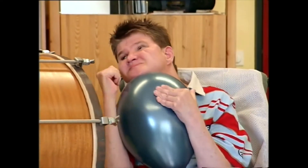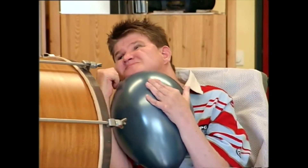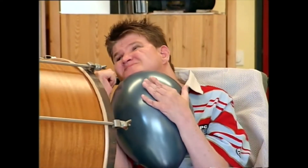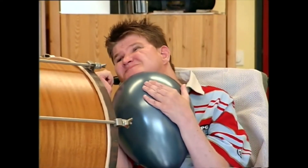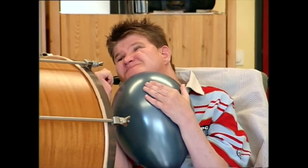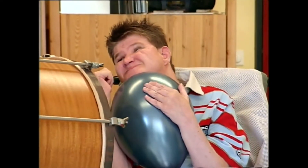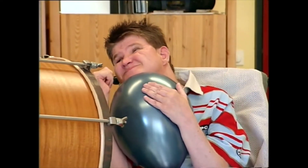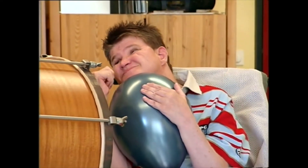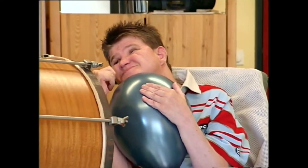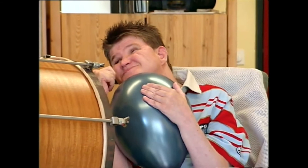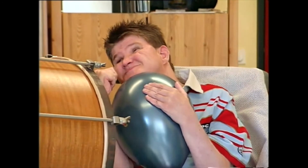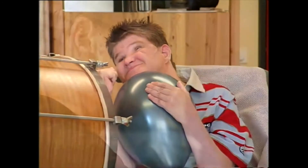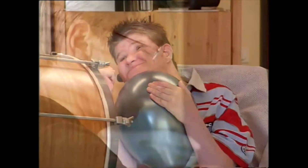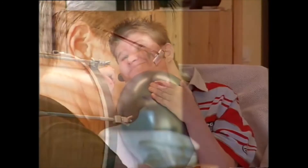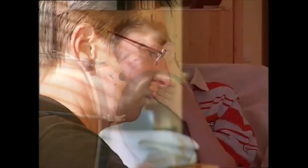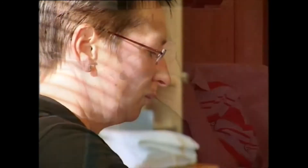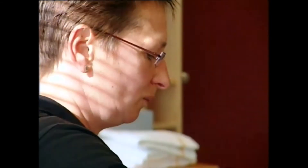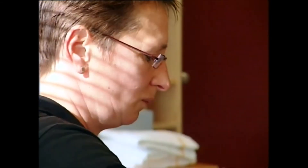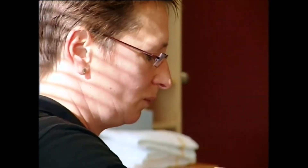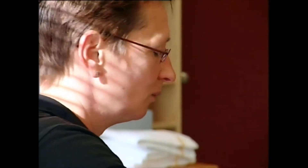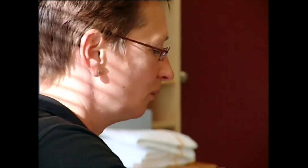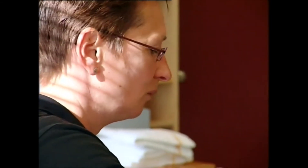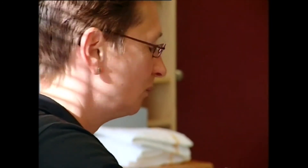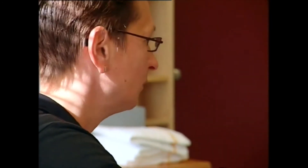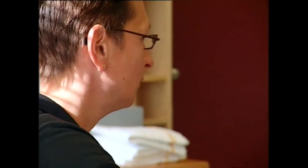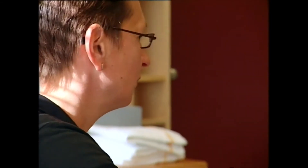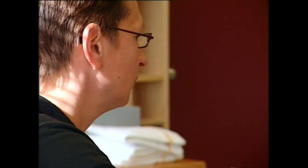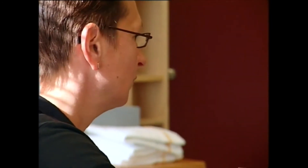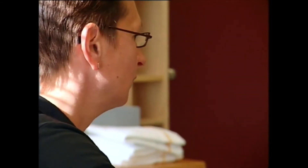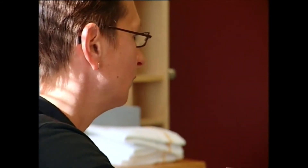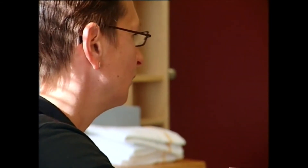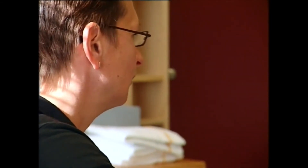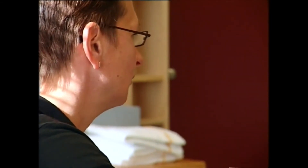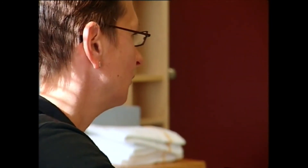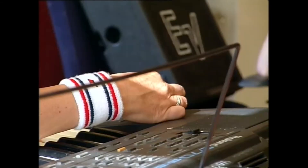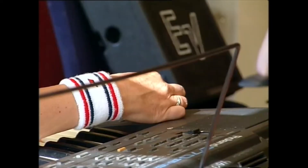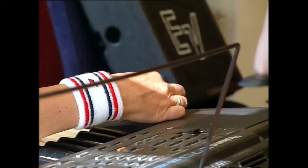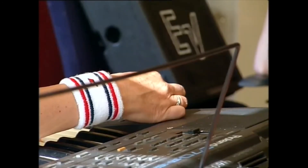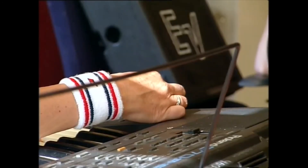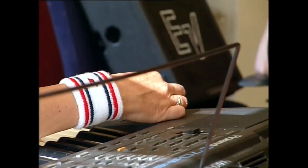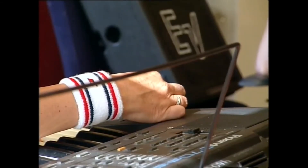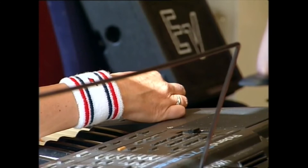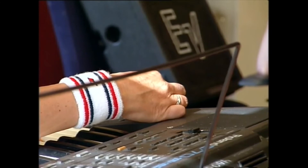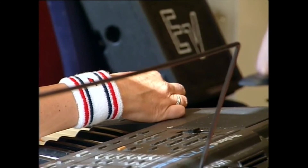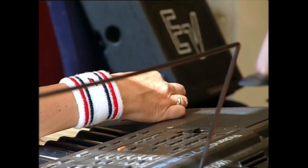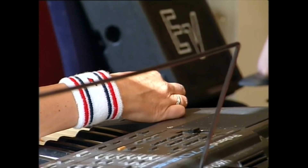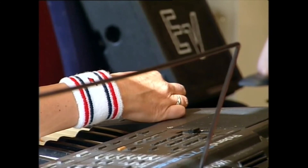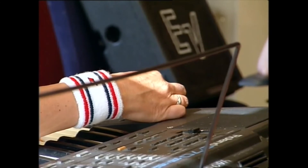Door dit elke keer te doen, kan er herkenning ontstaan. Behalve het voelen van de trillingen, kan Corrie de harde